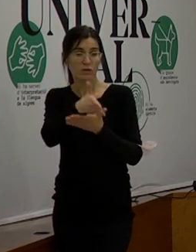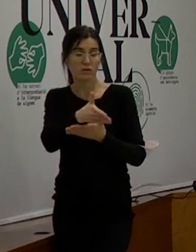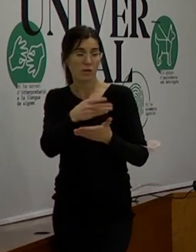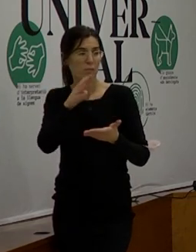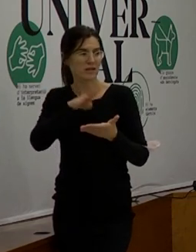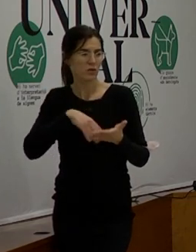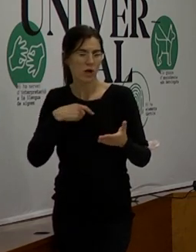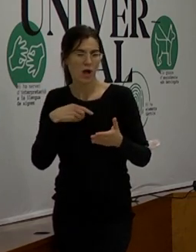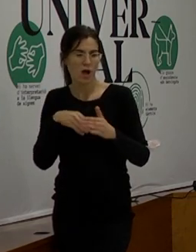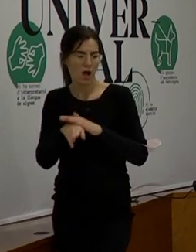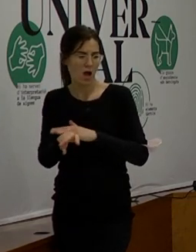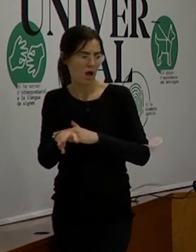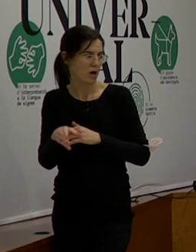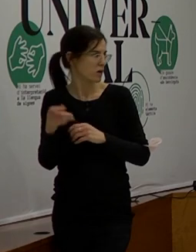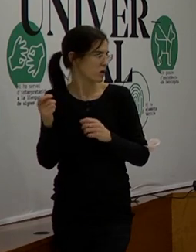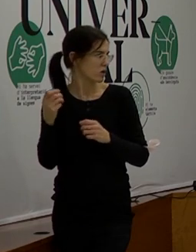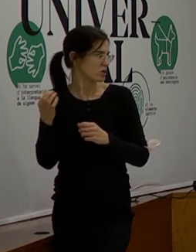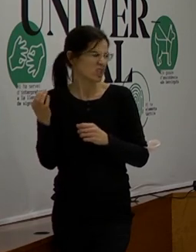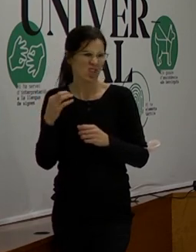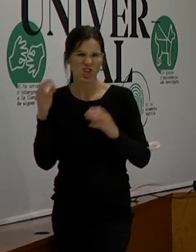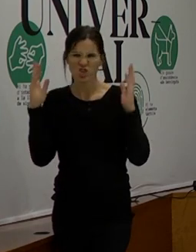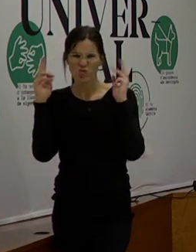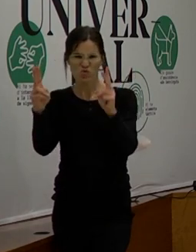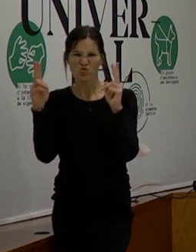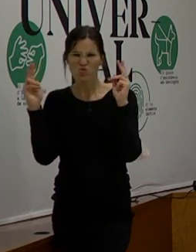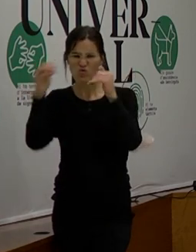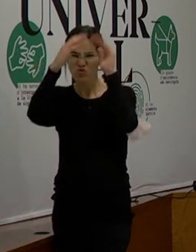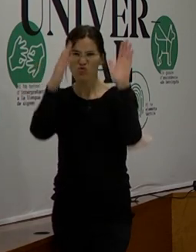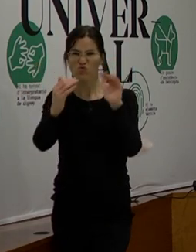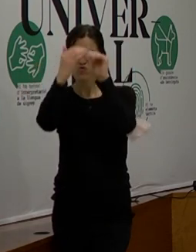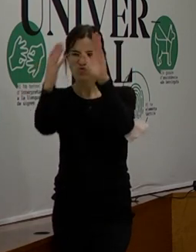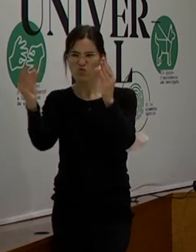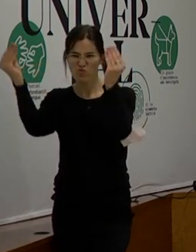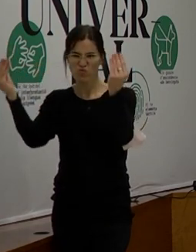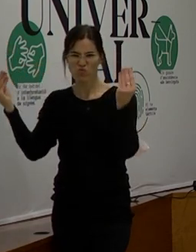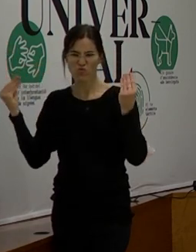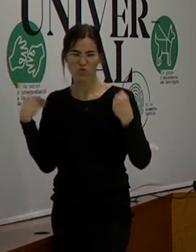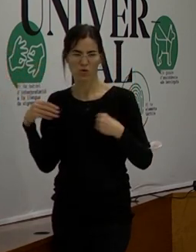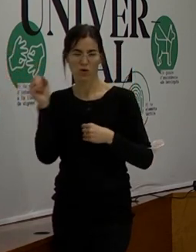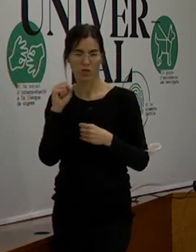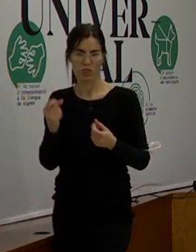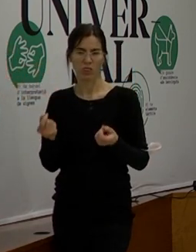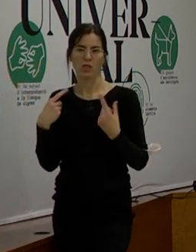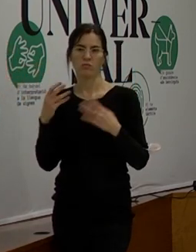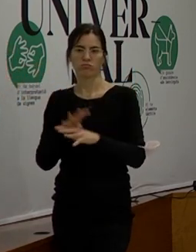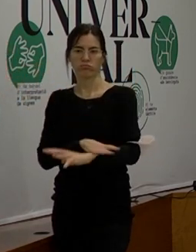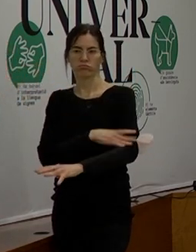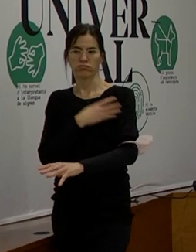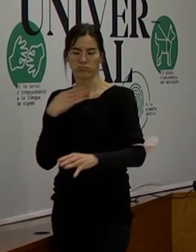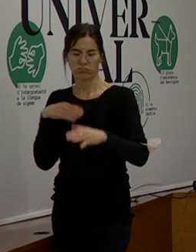entras a la sala y dices, es que esto, una autopista, todo rascacielos, tal. ¿Dónde? Impresiona, ¿no? O sea,